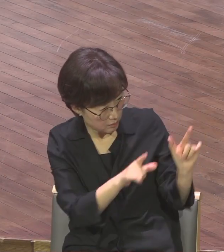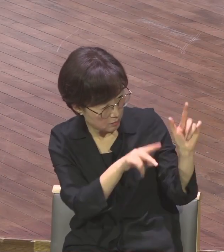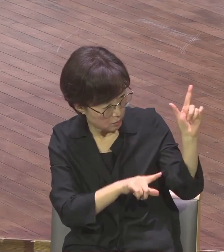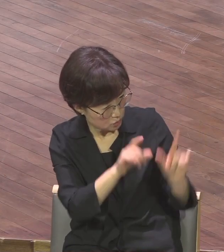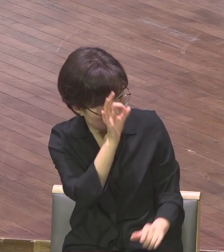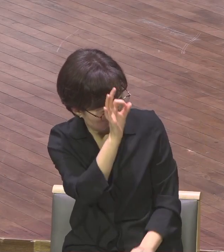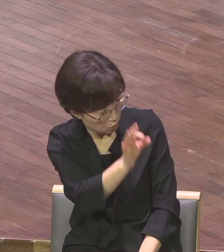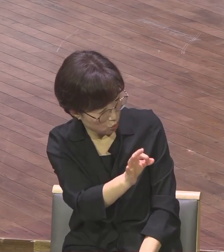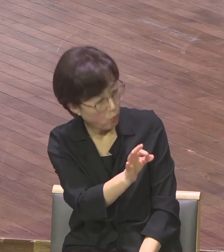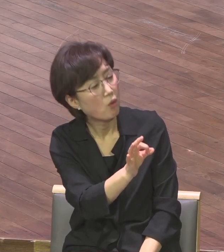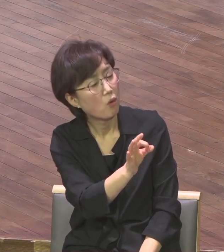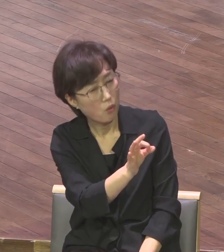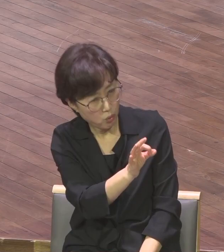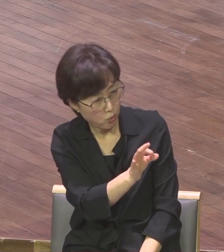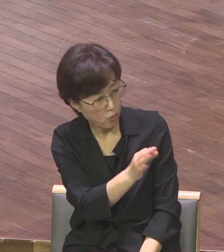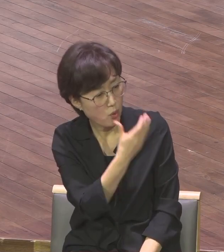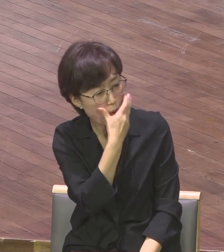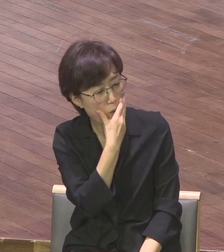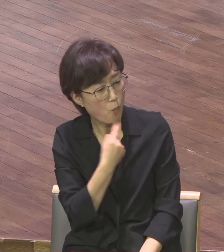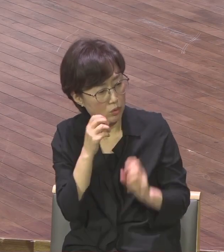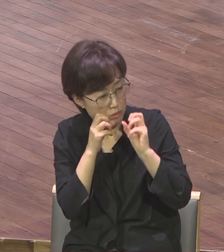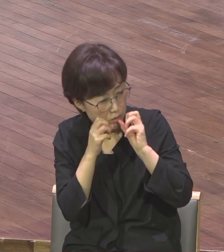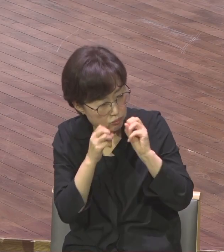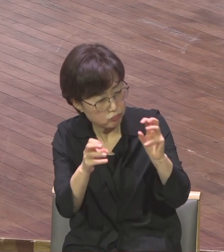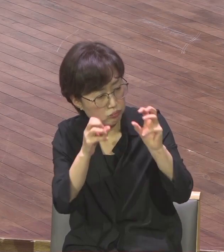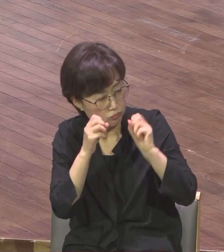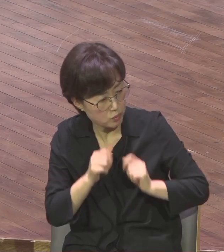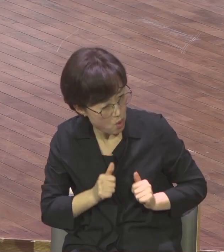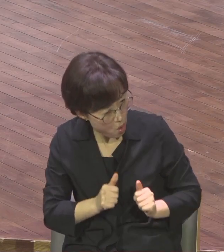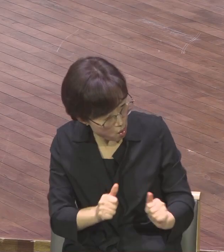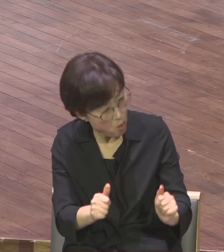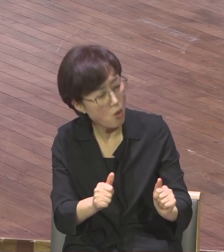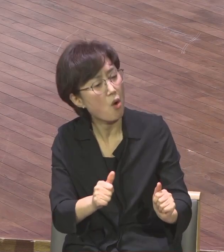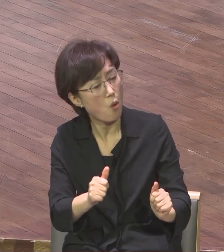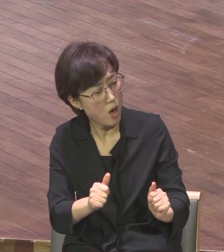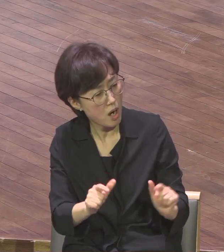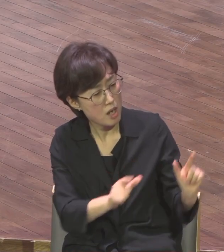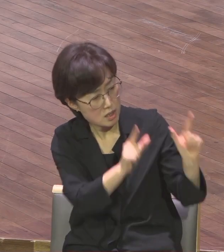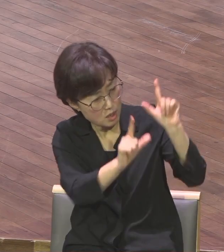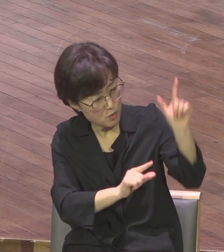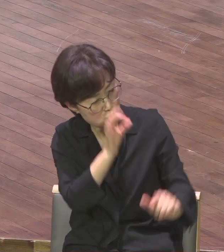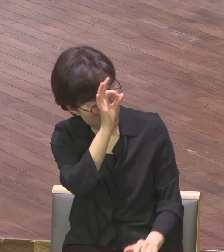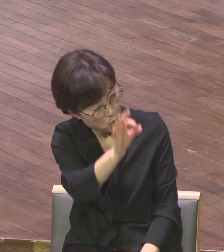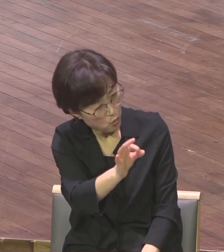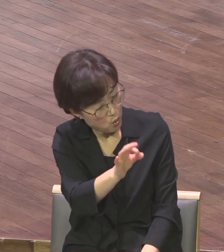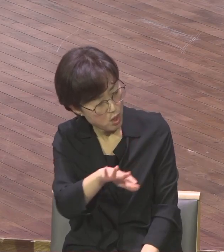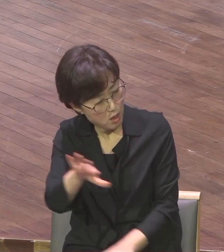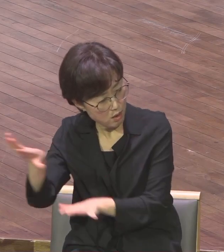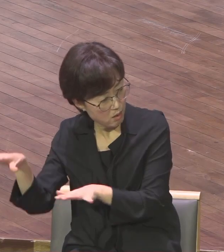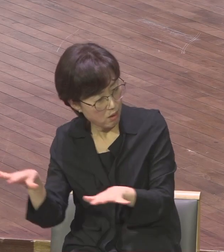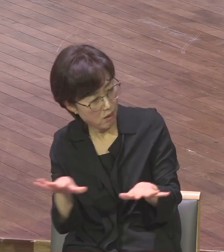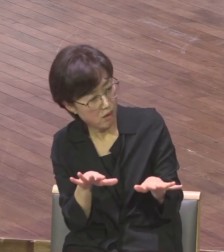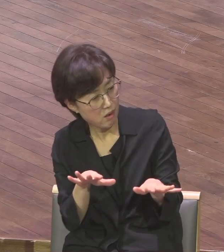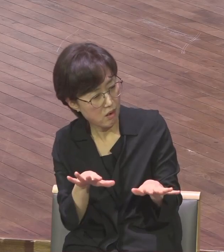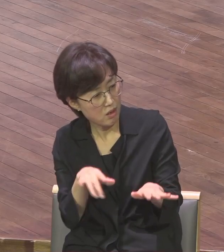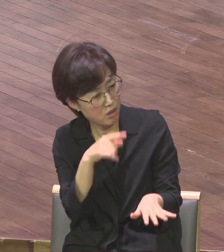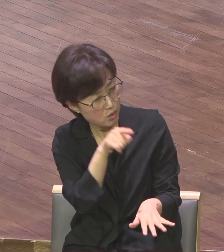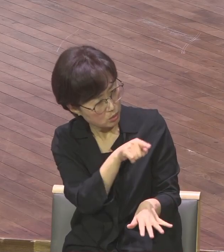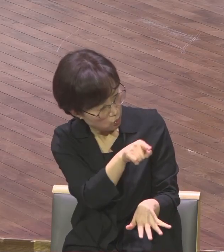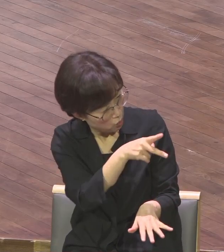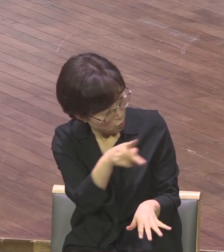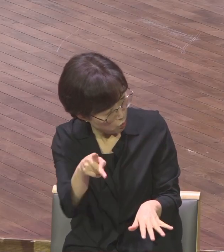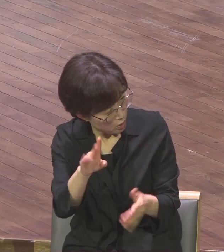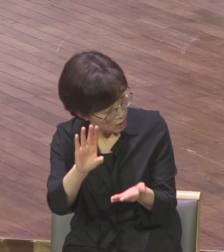이 사람들이 저 복음 전하는 그 메시지도 중요하지만 그 삶을 보면서 어느 정도로 봤냐? 저 메시아